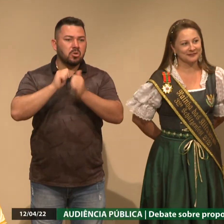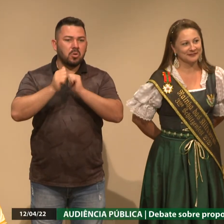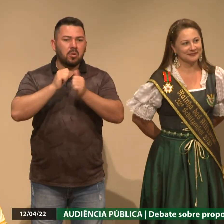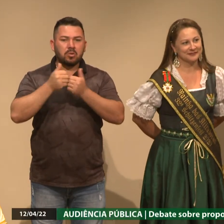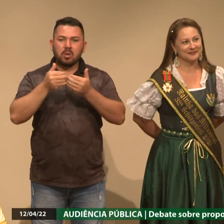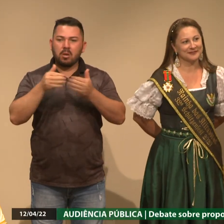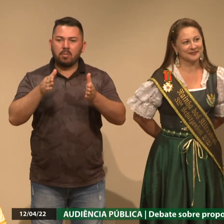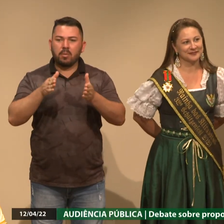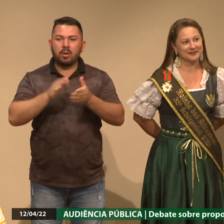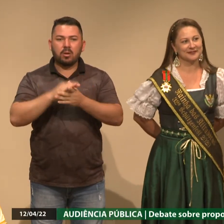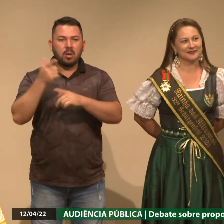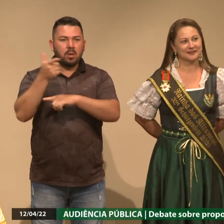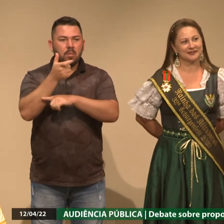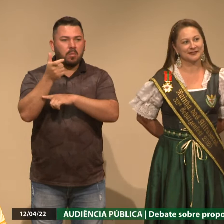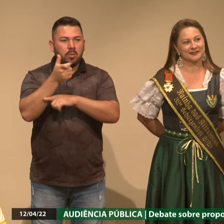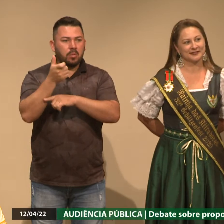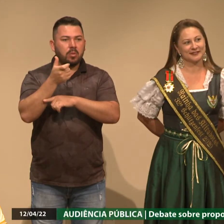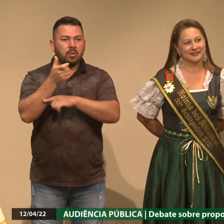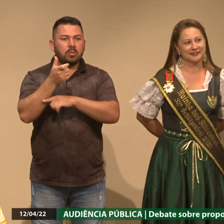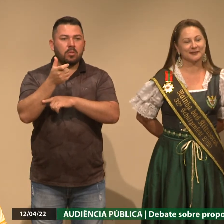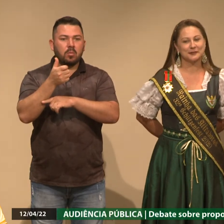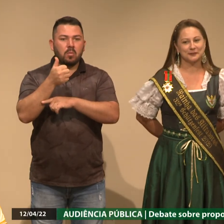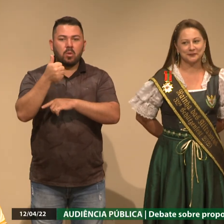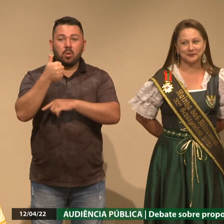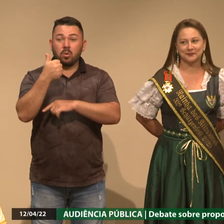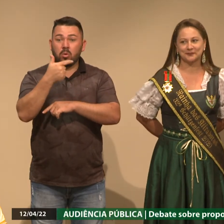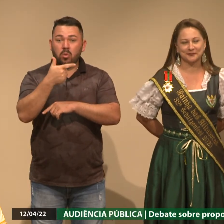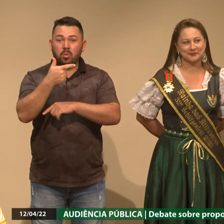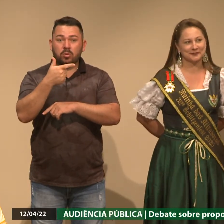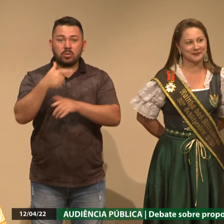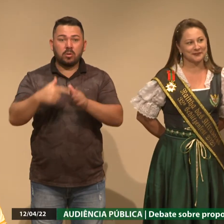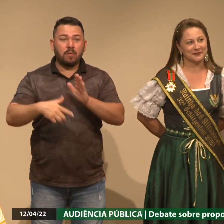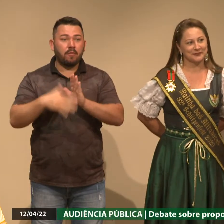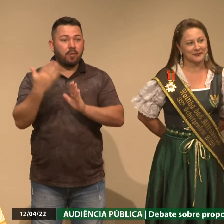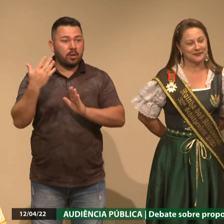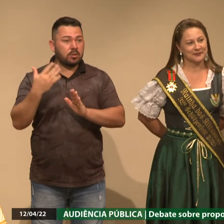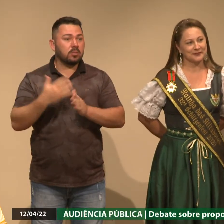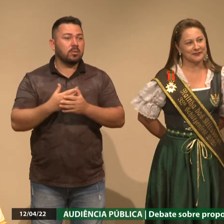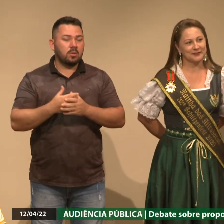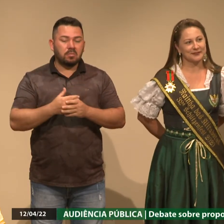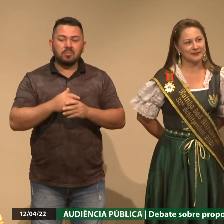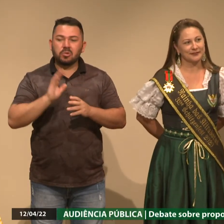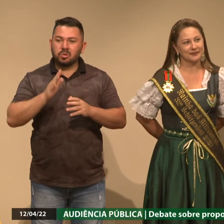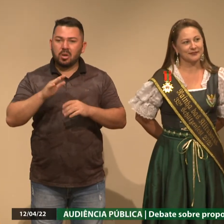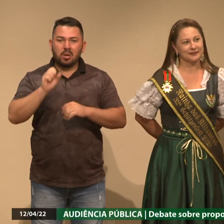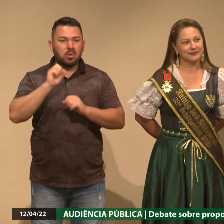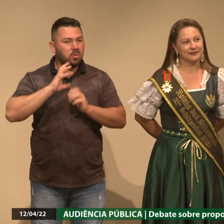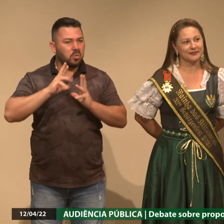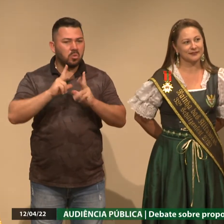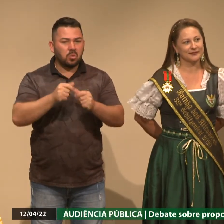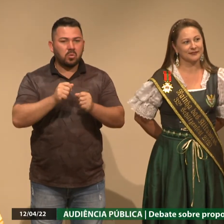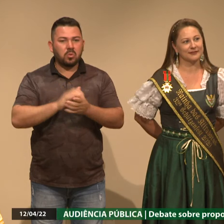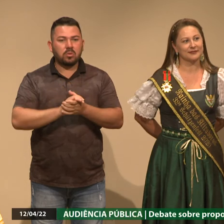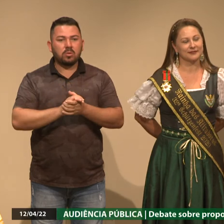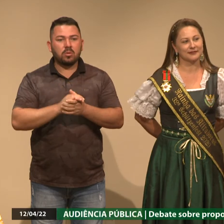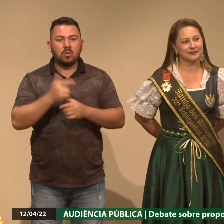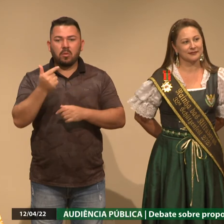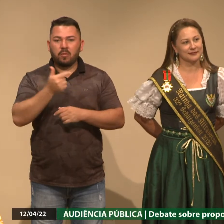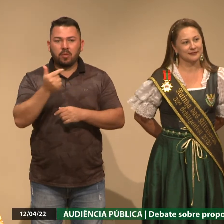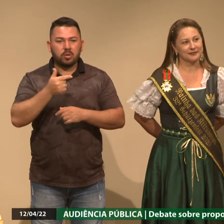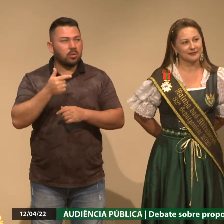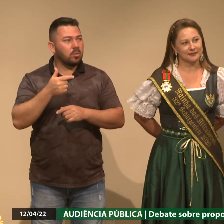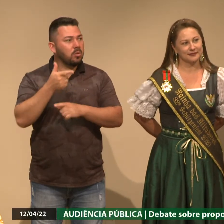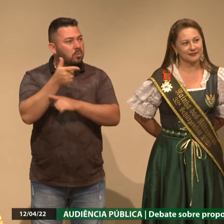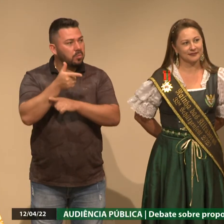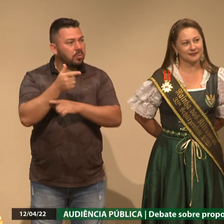na modalidade de tiro por 12 vezes envolvendo todas as modalidades inclusive carabina 22